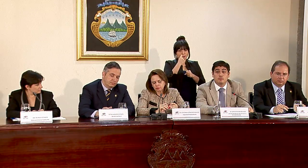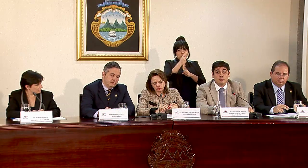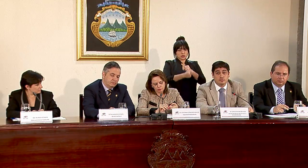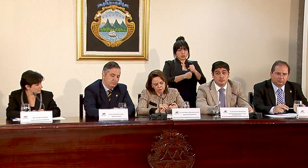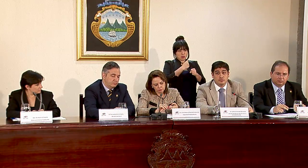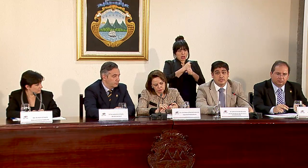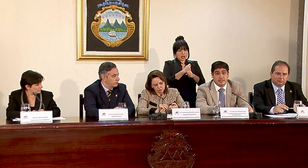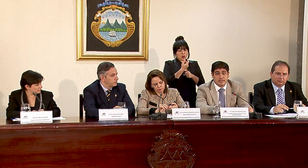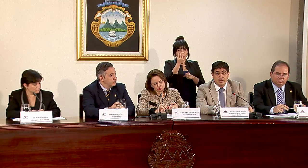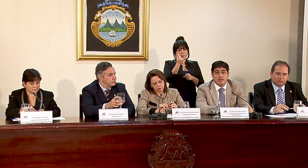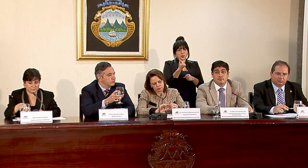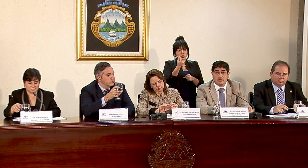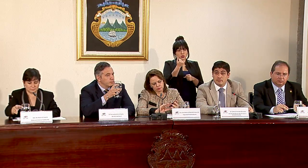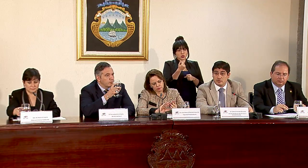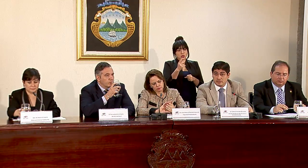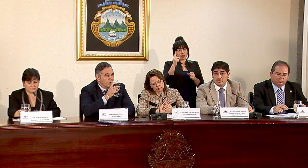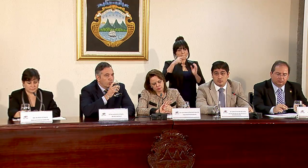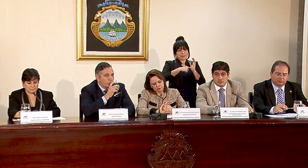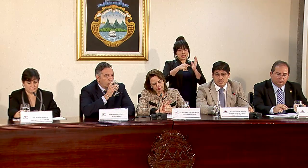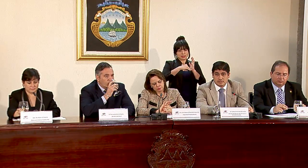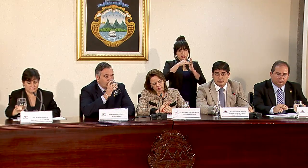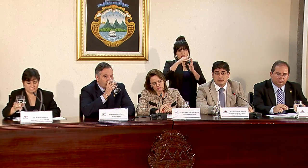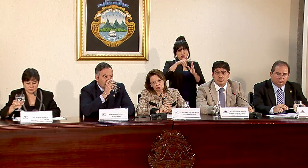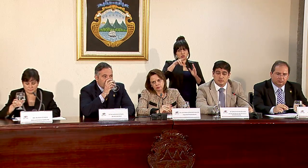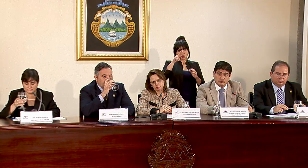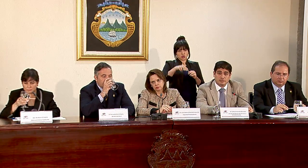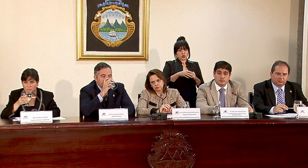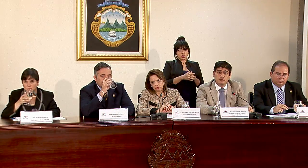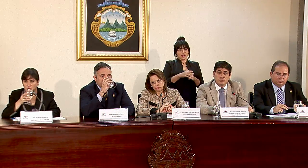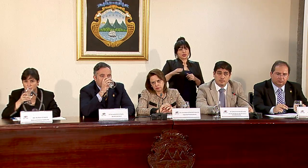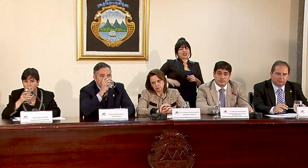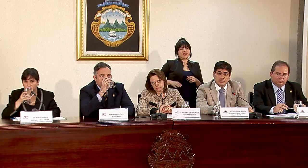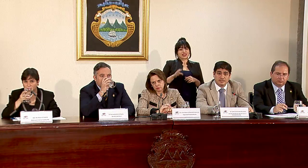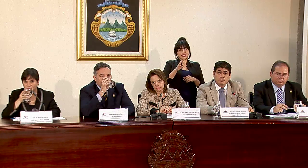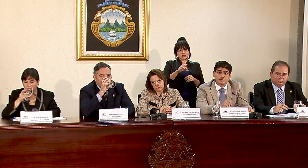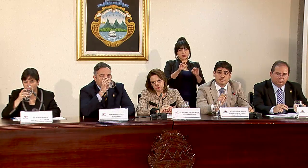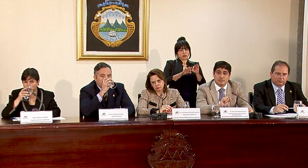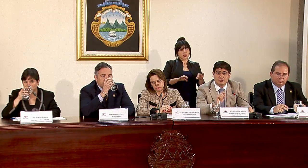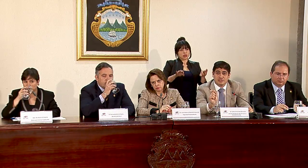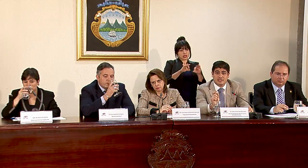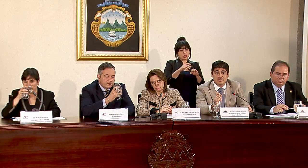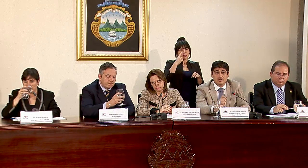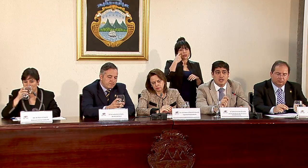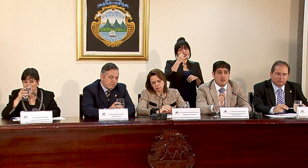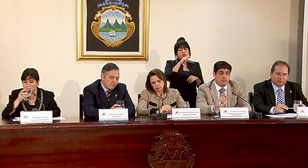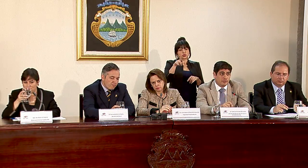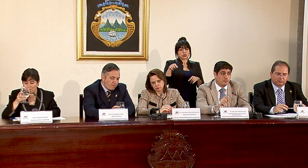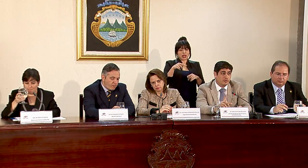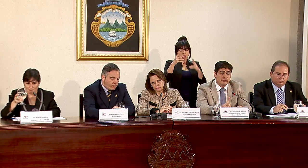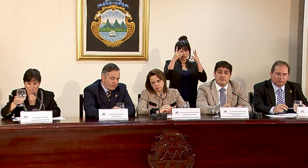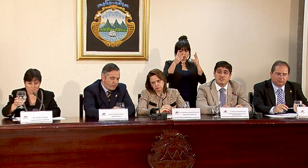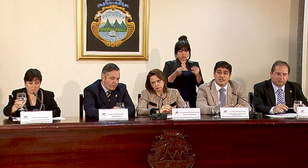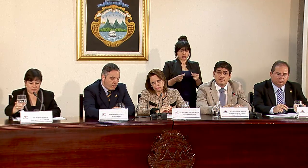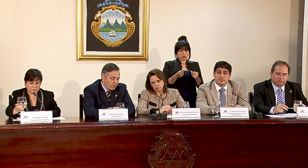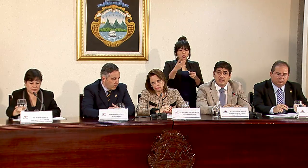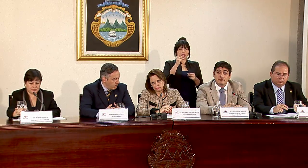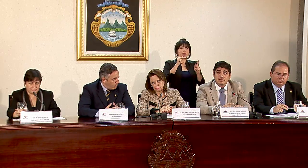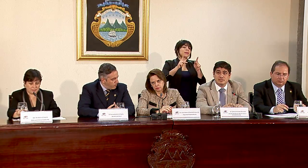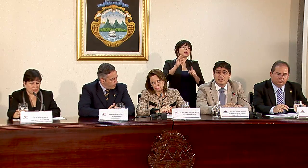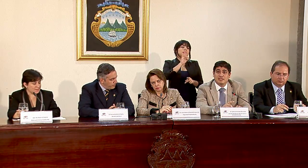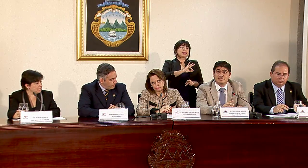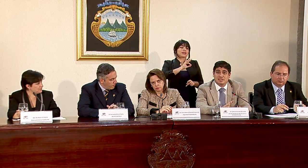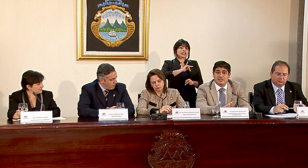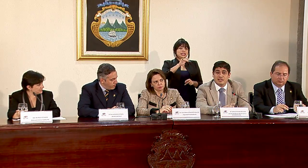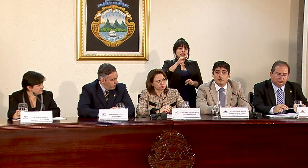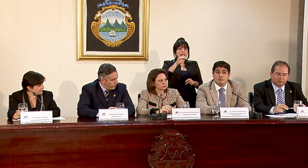año por un monto de mil millones de colones. Es una inversión muy importante, pero si ustedes lo sacan por el número de beneficiarios de